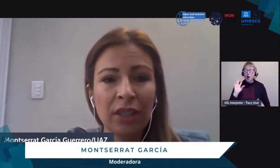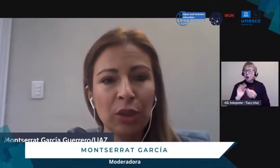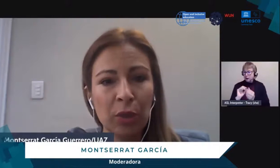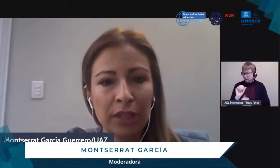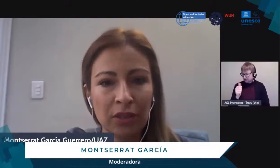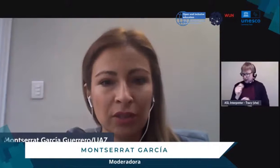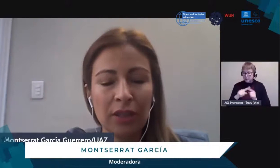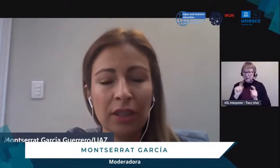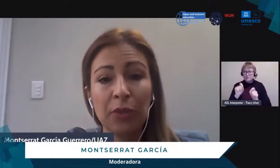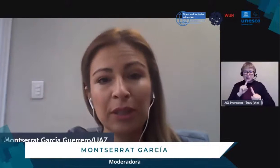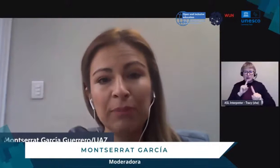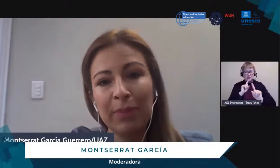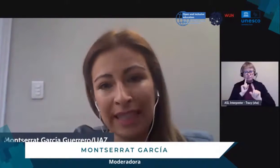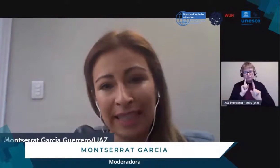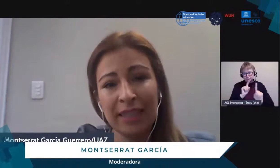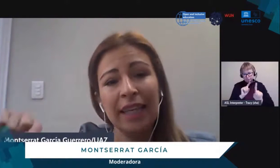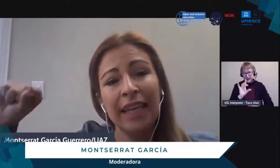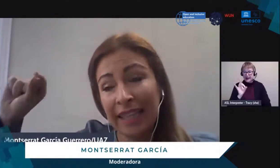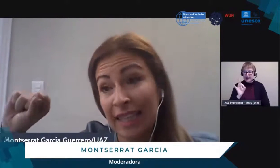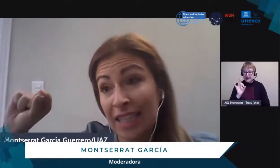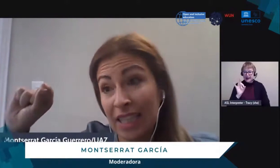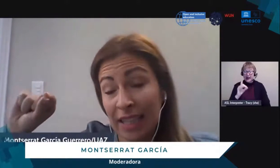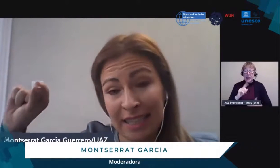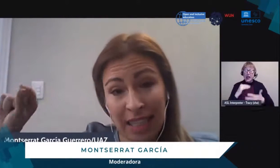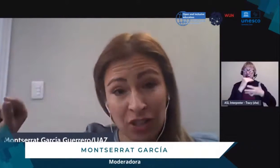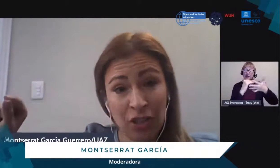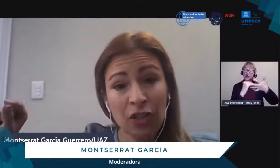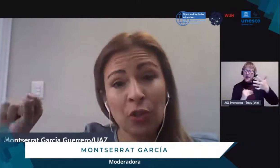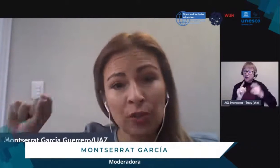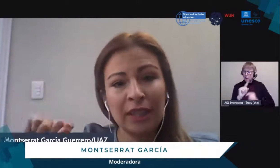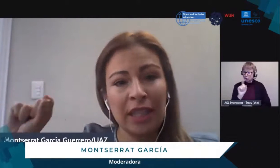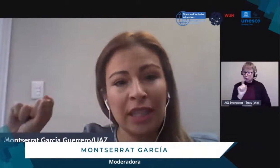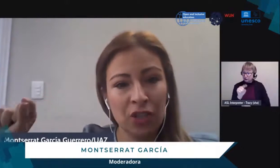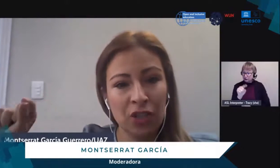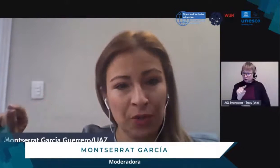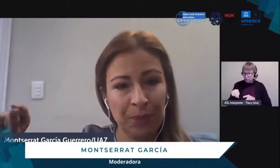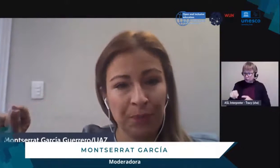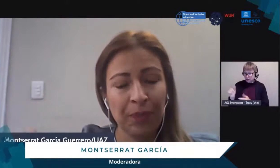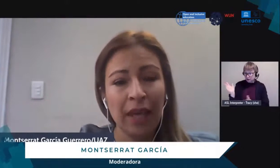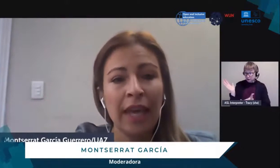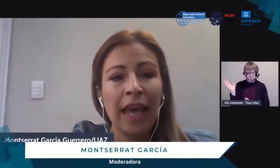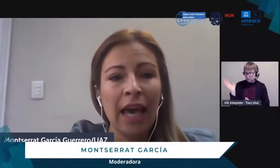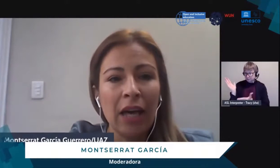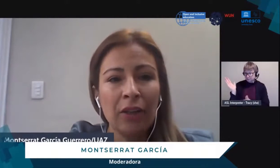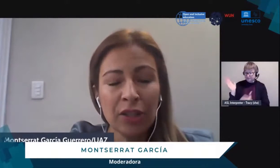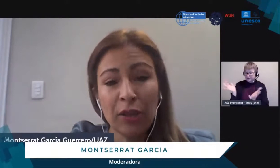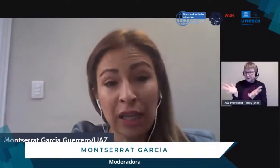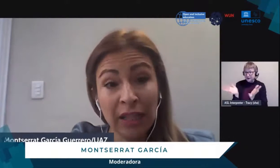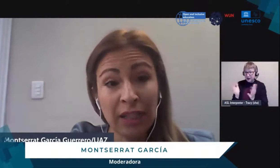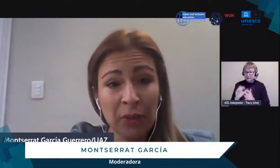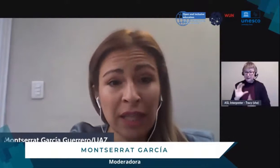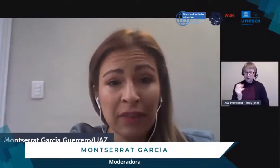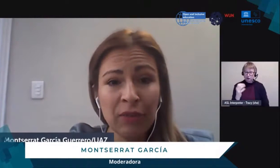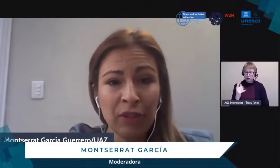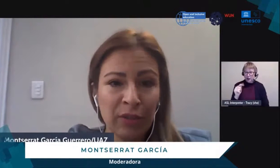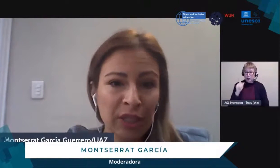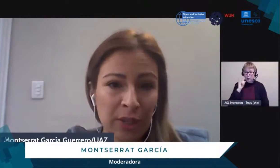responder las preguntas que se ponen en la sección del chat durante la presentación. Y tenemos también una